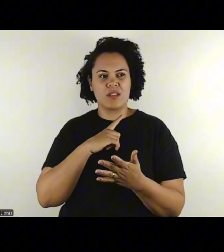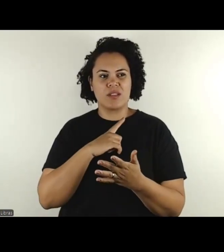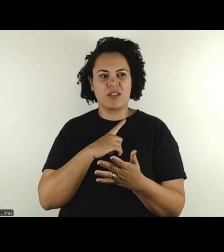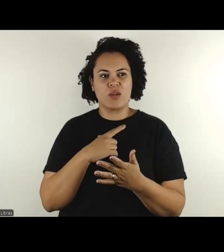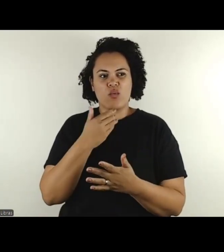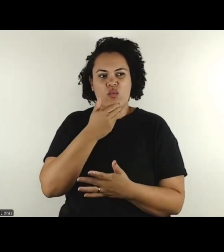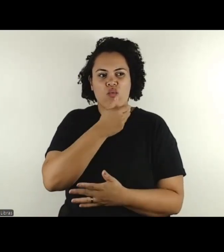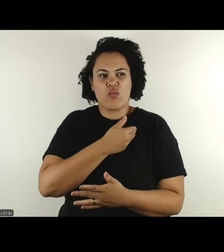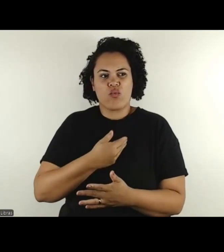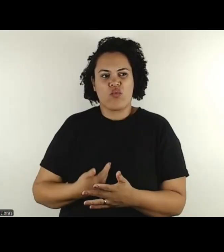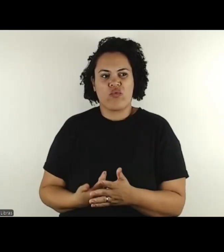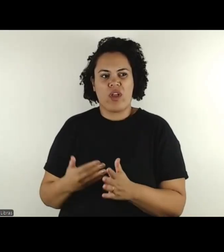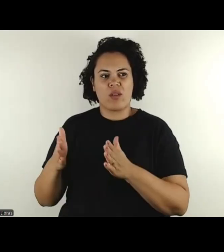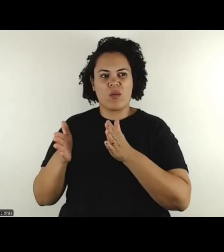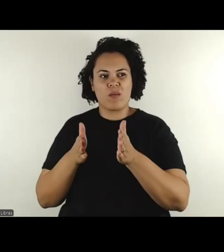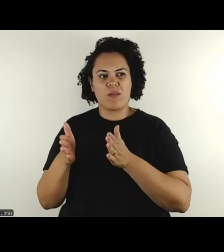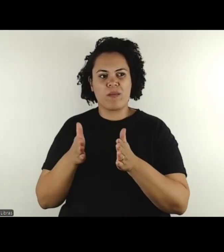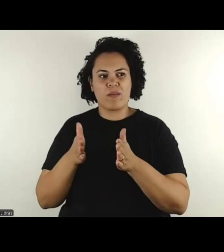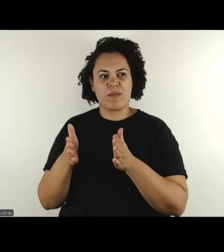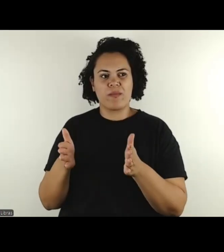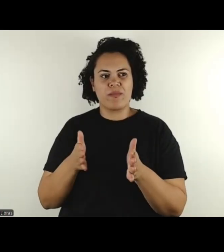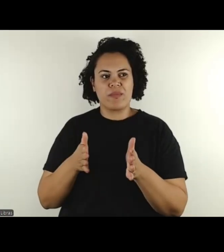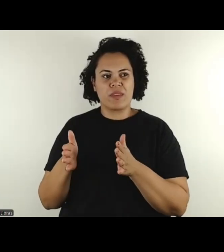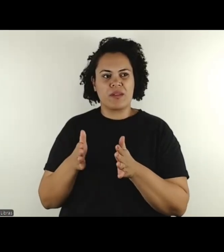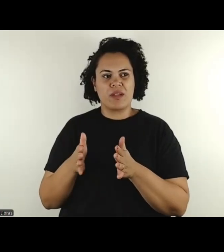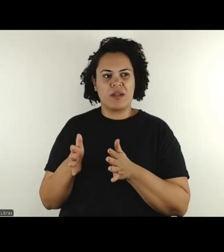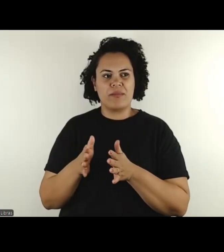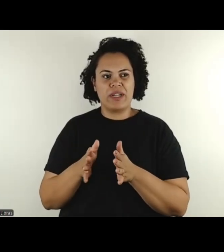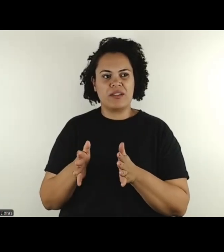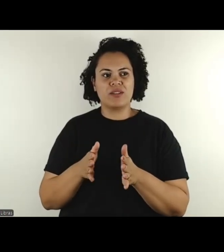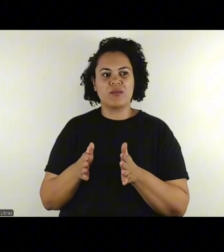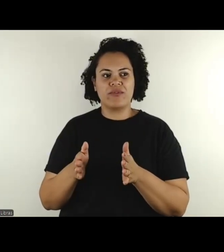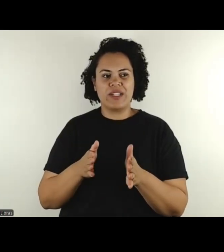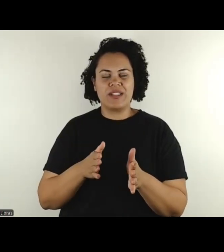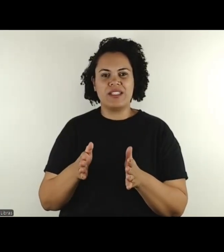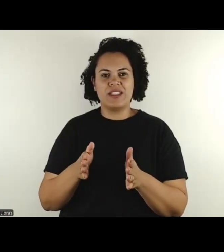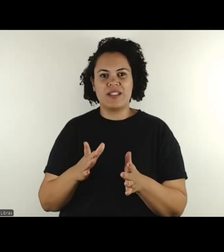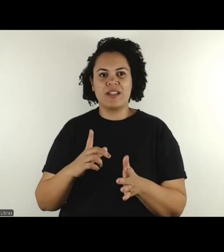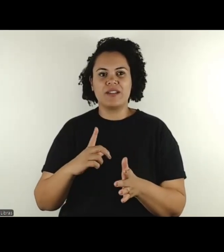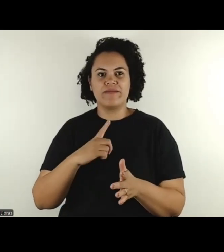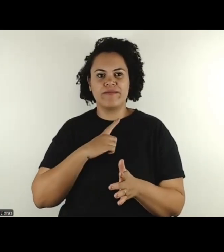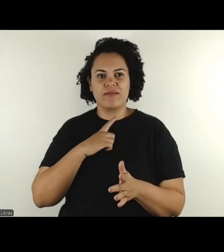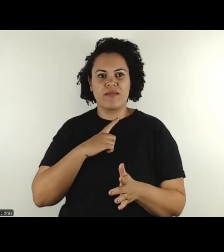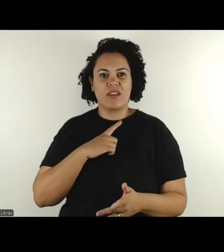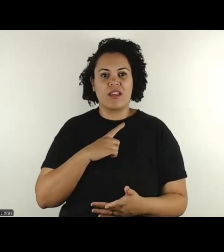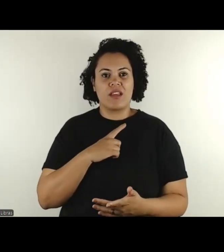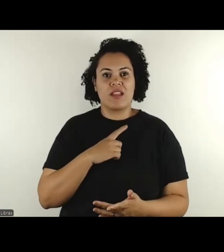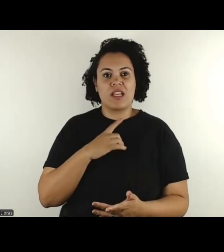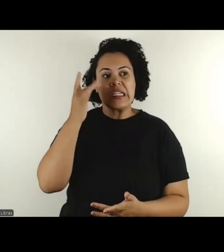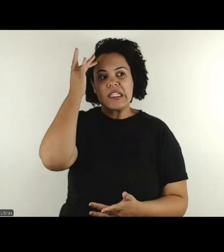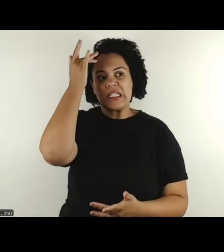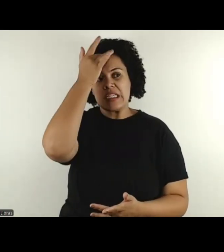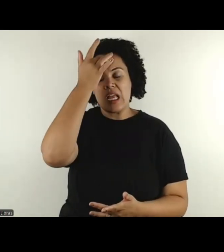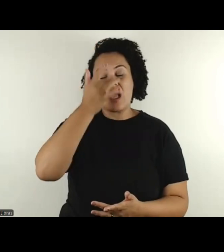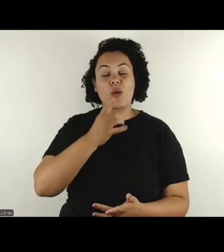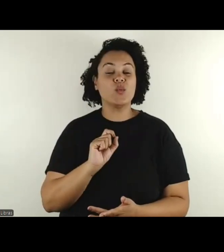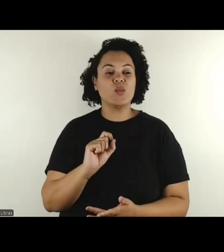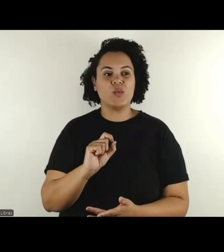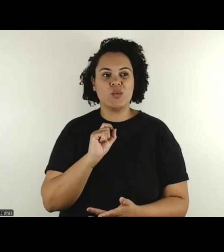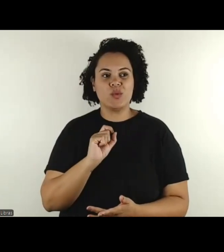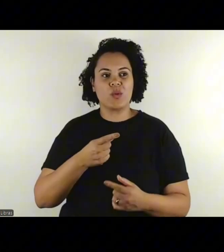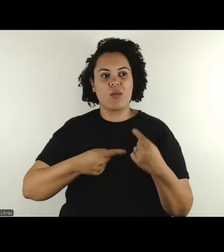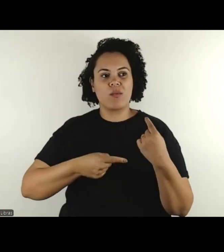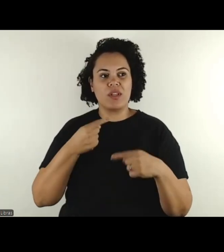época chamou, então, de uma nova política de saúde mental. E essa política de saúde mental, por sua vez, né,